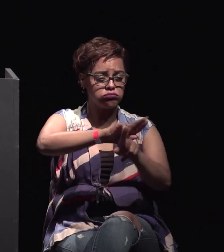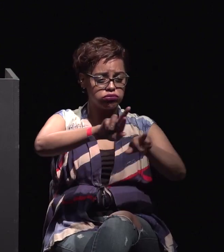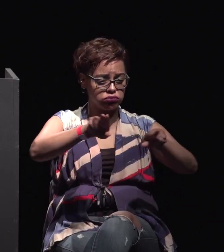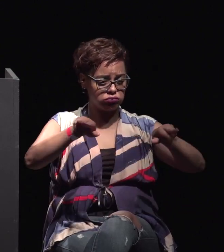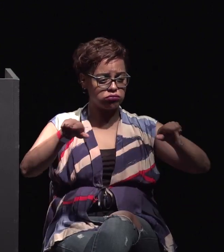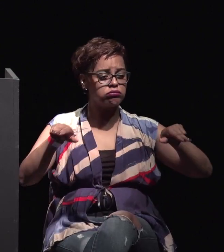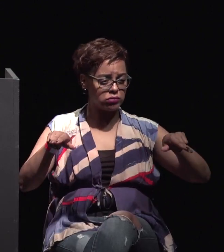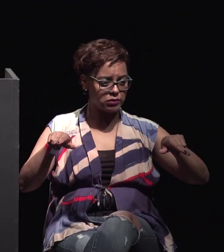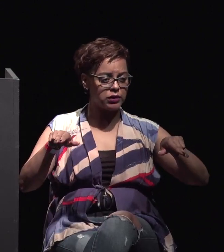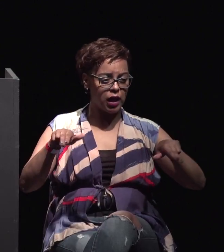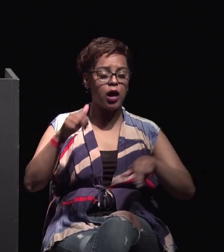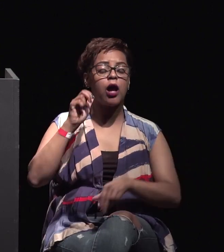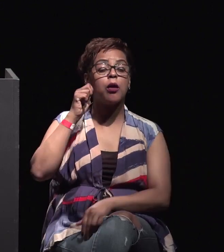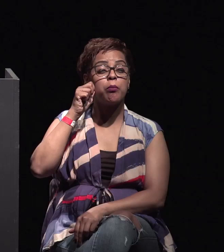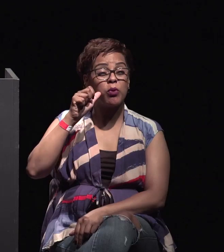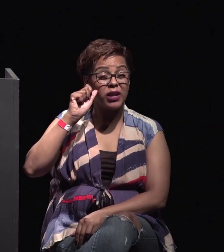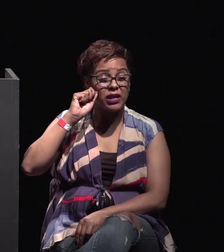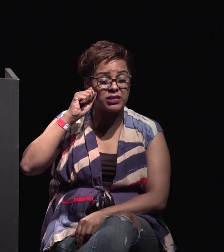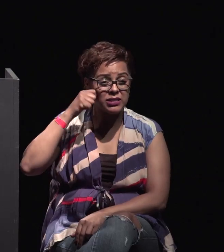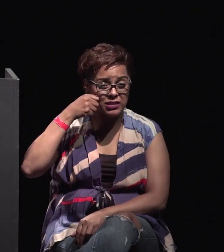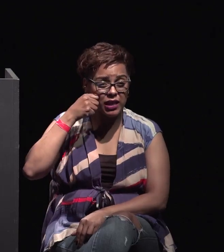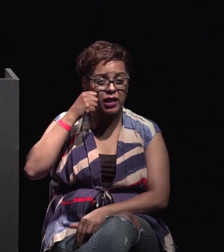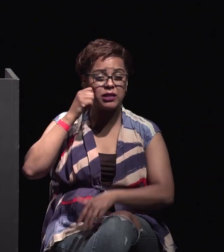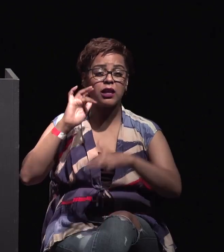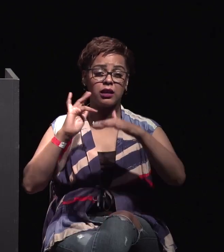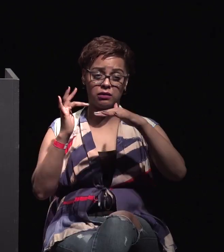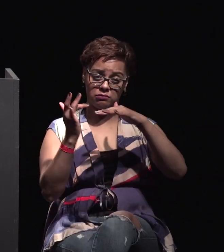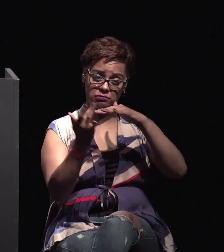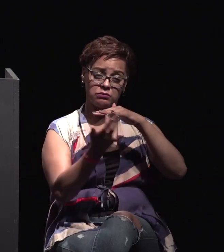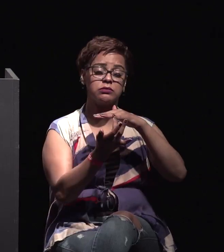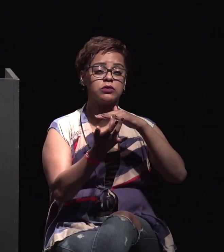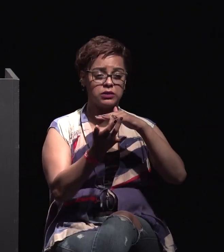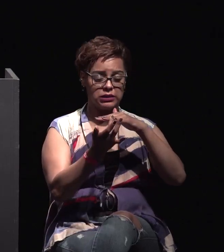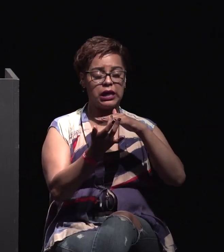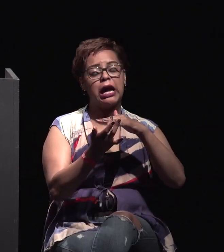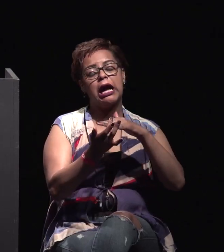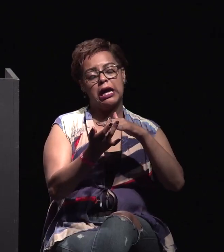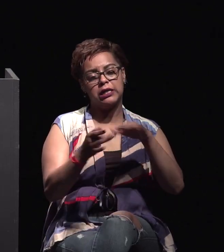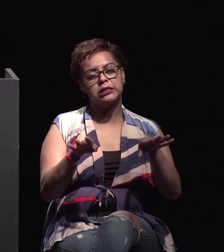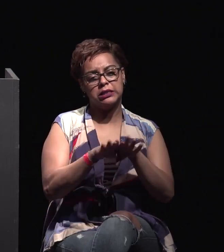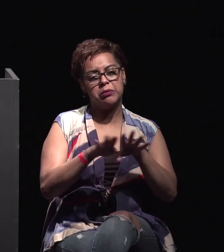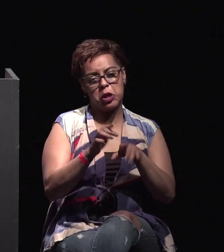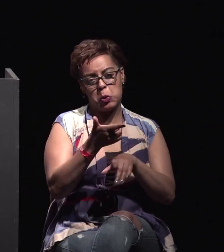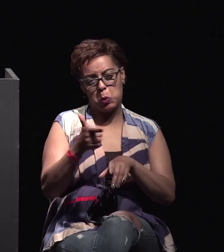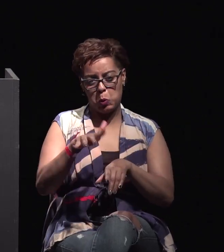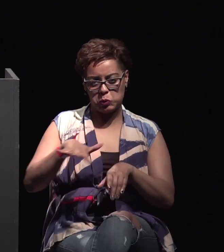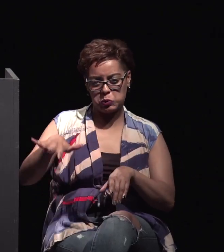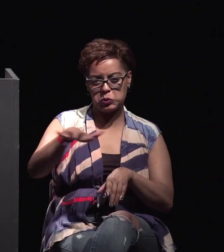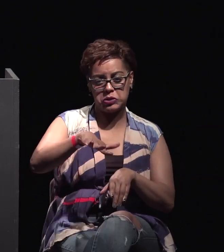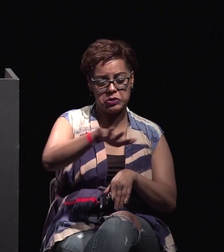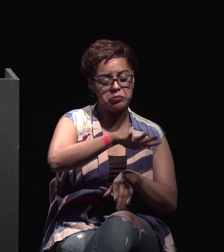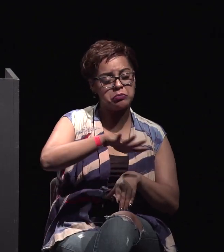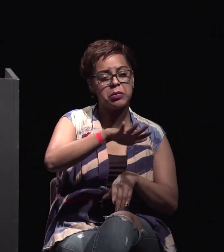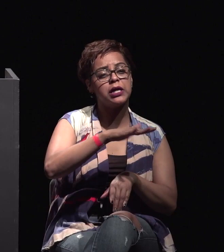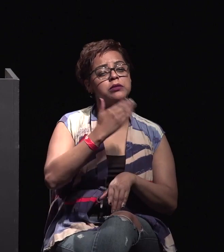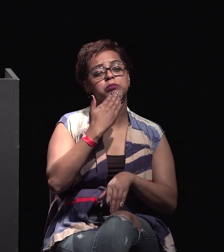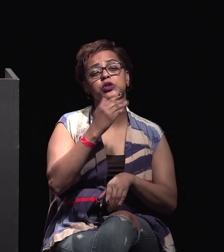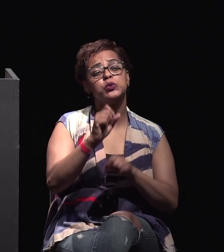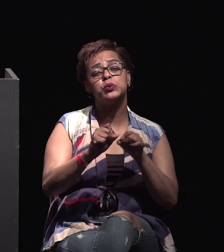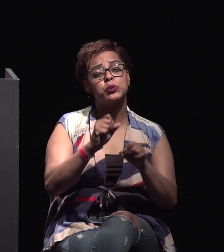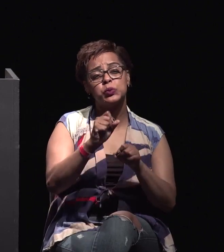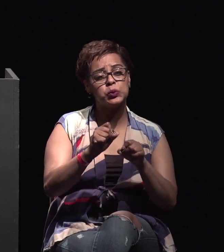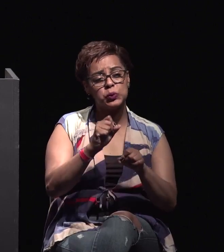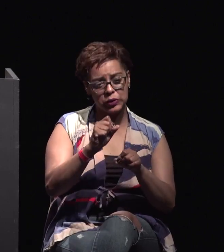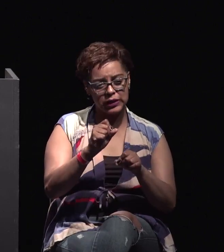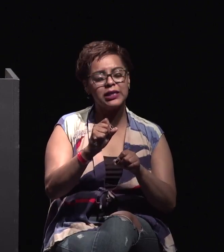Concomitantemente, mulheres negras atuantes nas redes sociais e outras redes midiáticas passaram também a